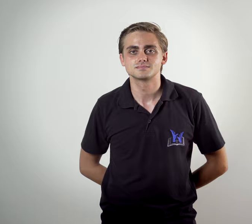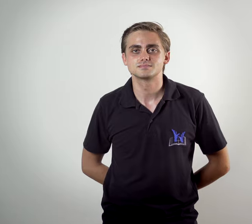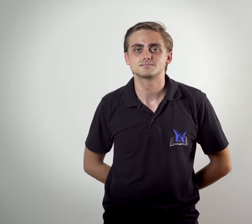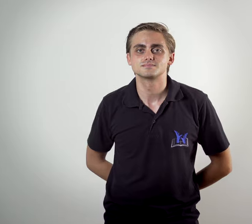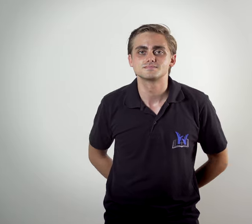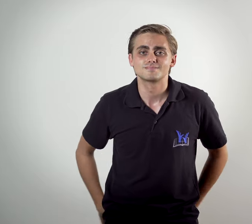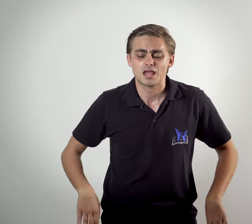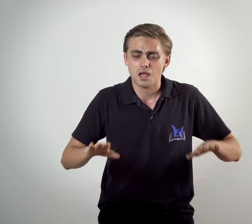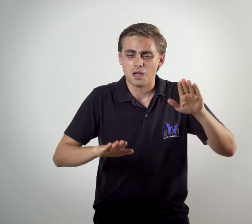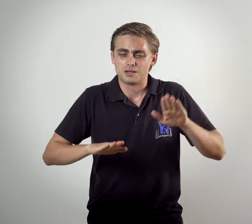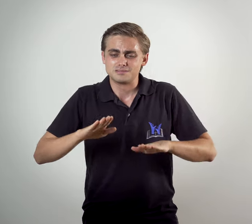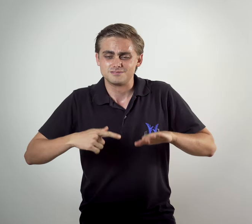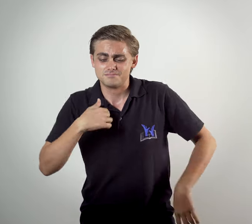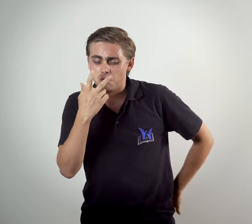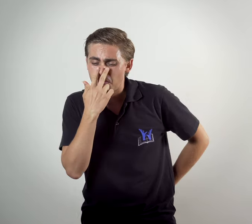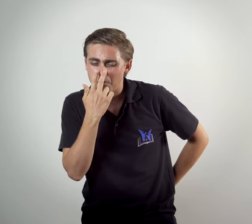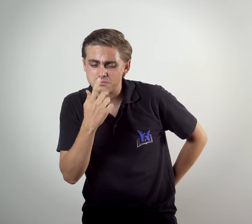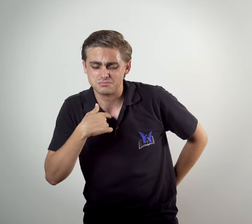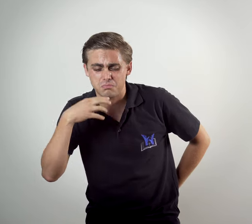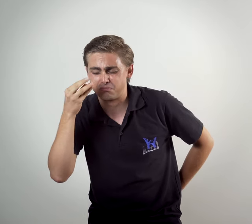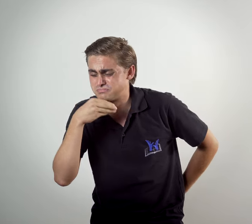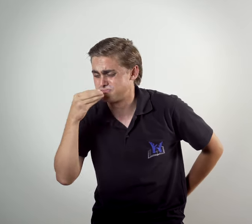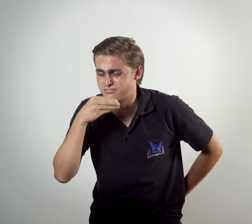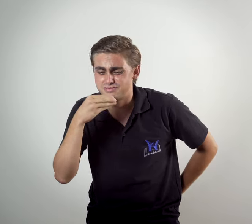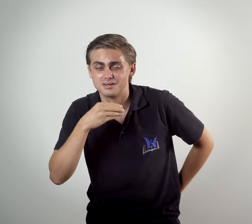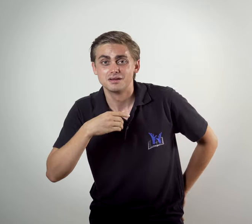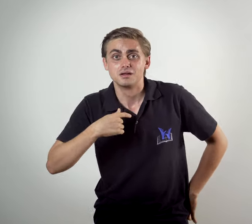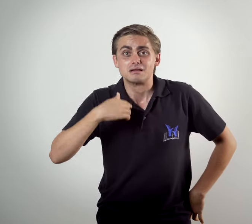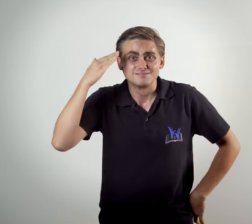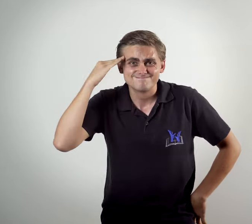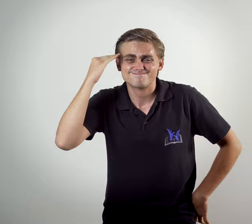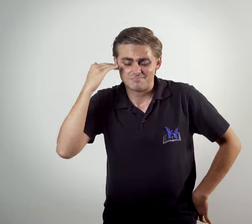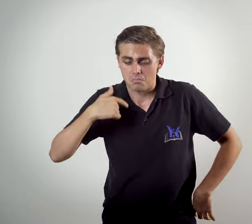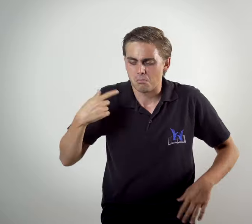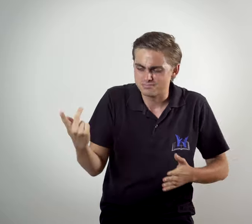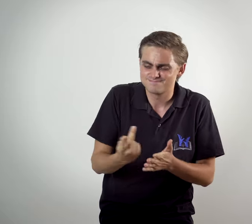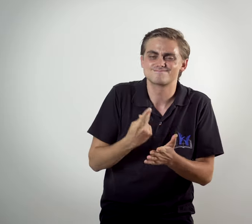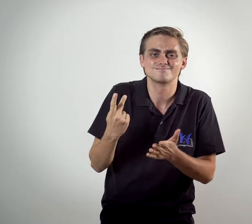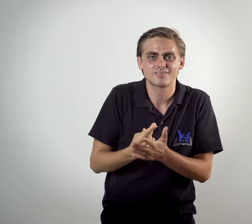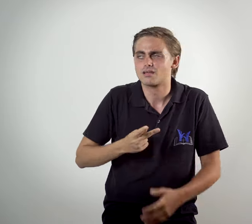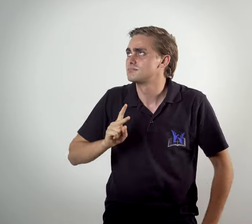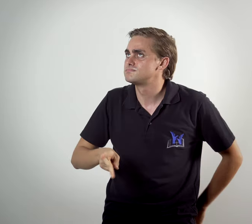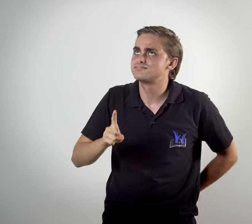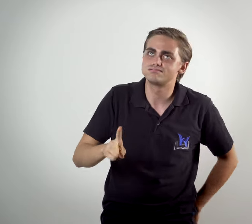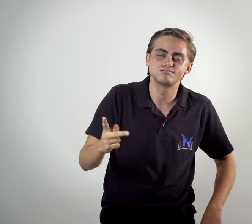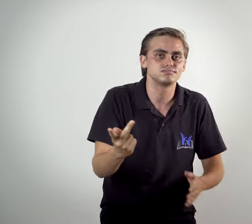Eu temo que vou fracassar, pois eu sei que errei e continuo a